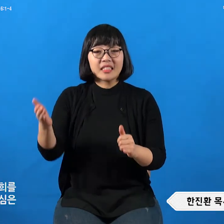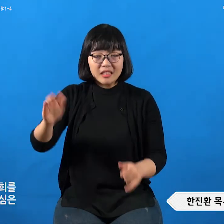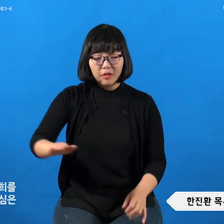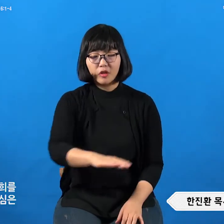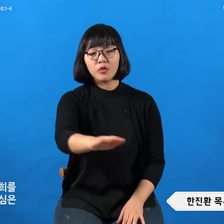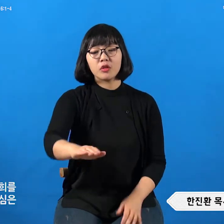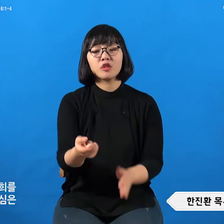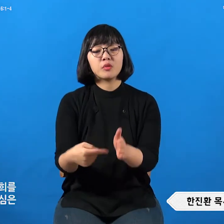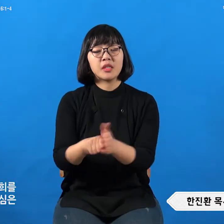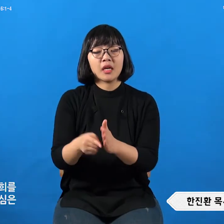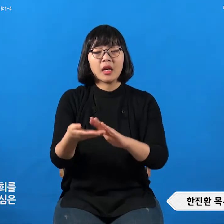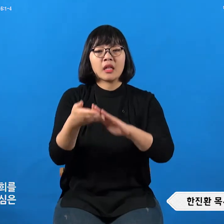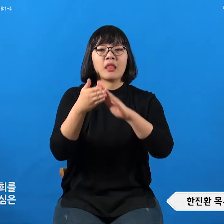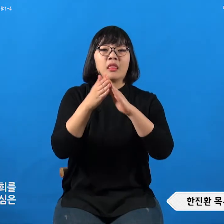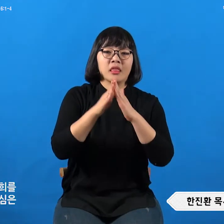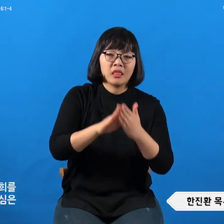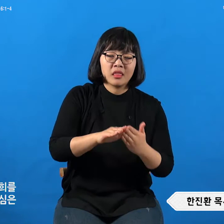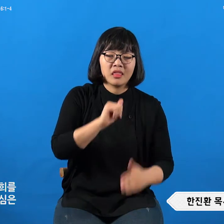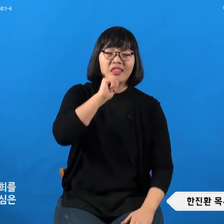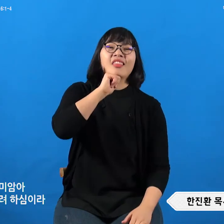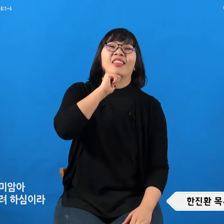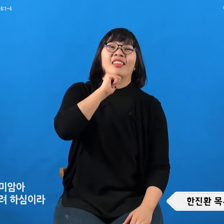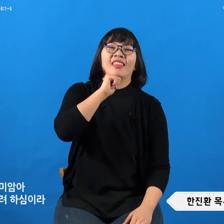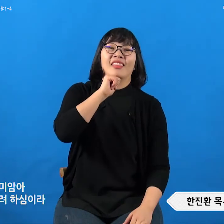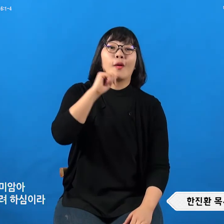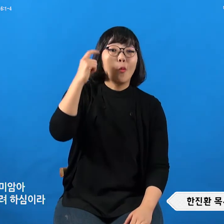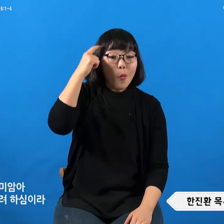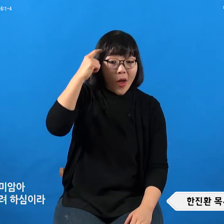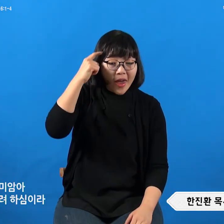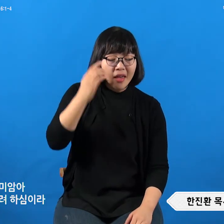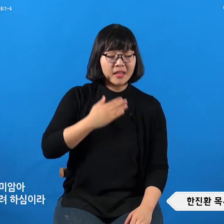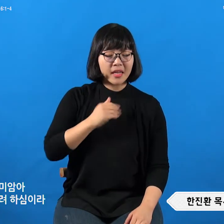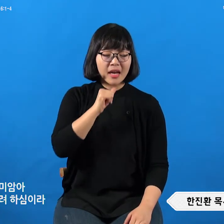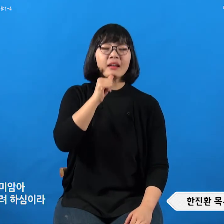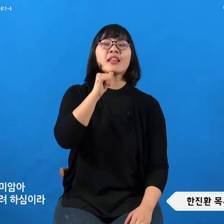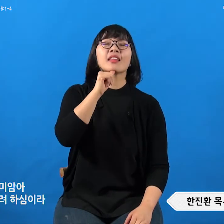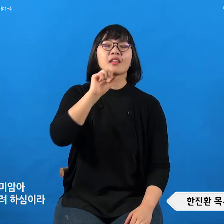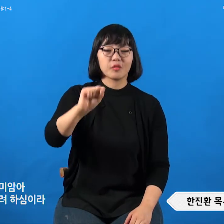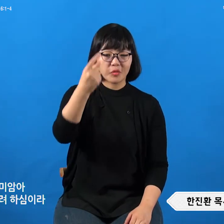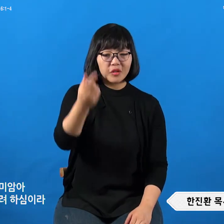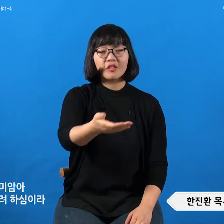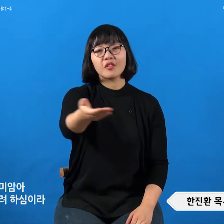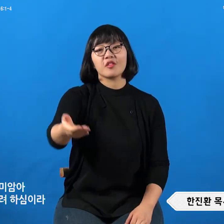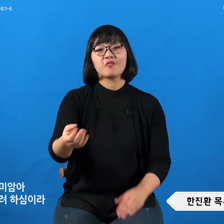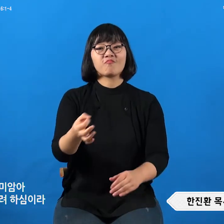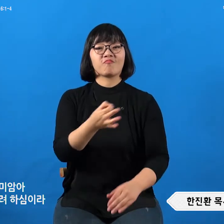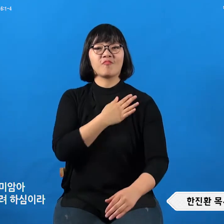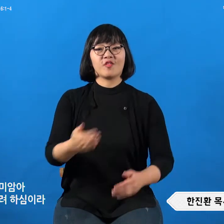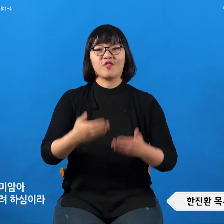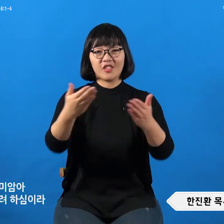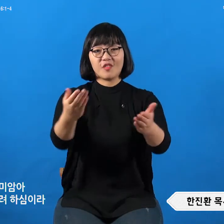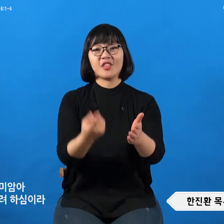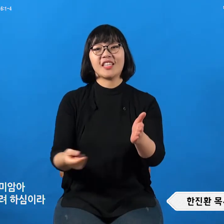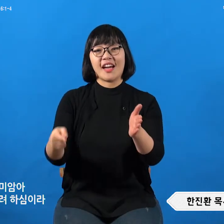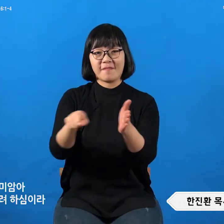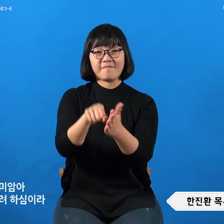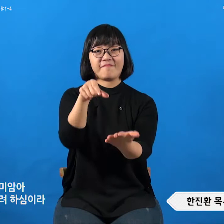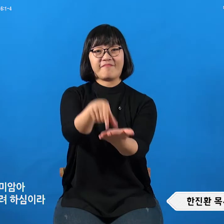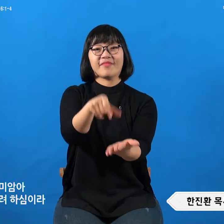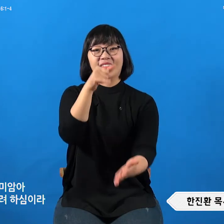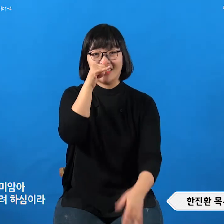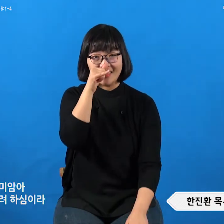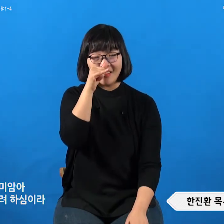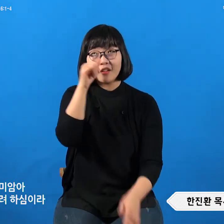되심은 그의 가난함으로 말미암아 너희를 부요하게 하려 하심이라. 우리 예수님이